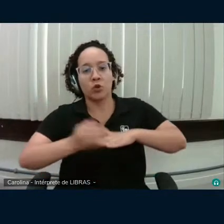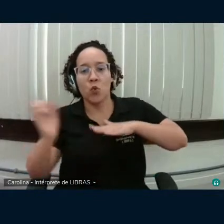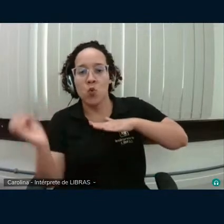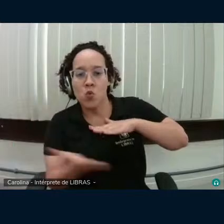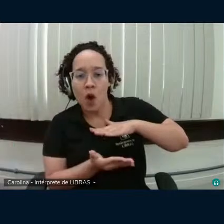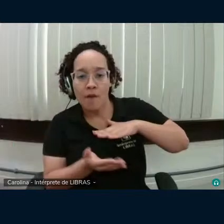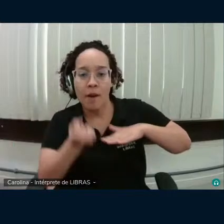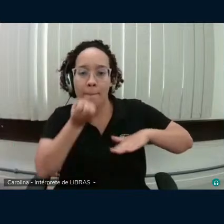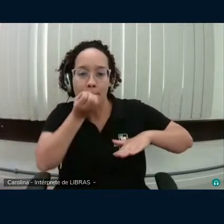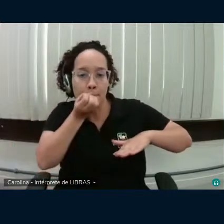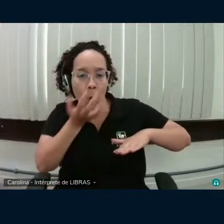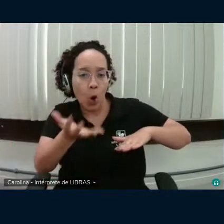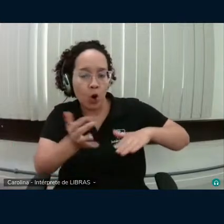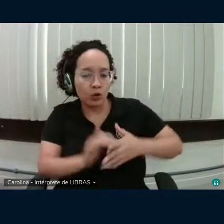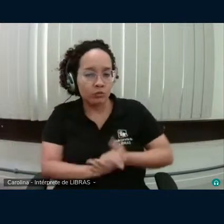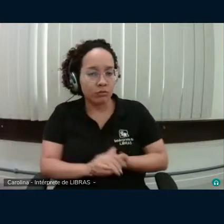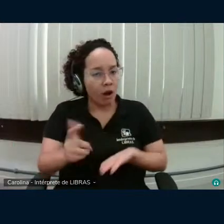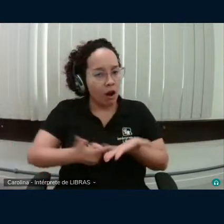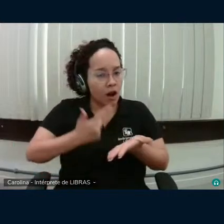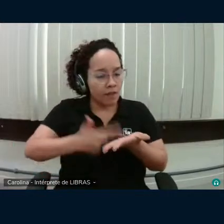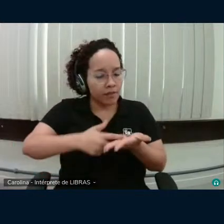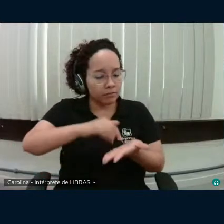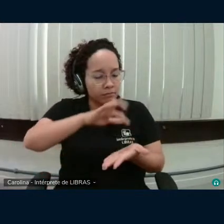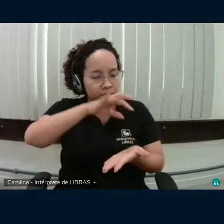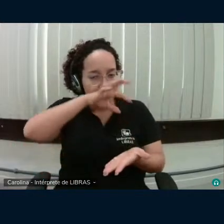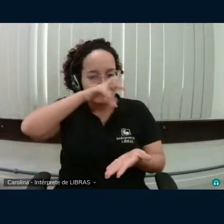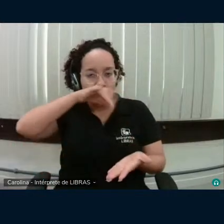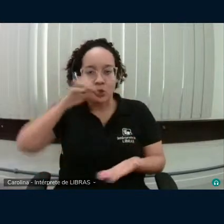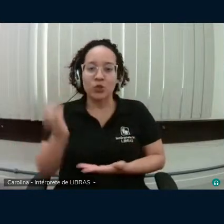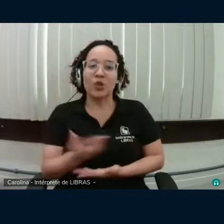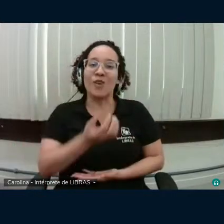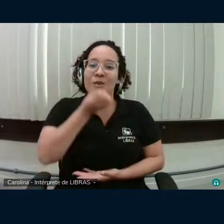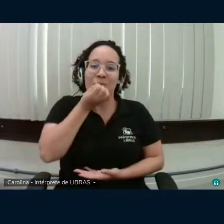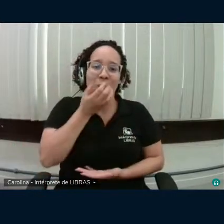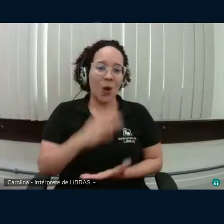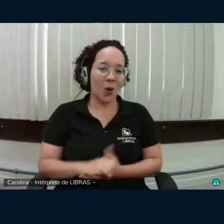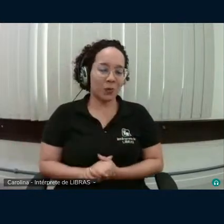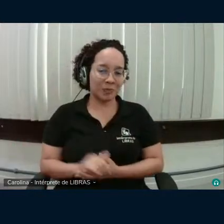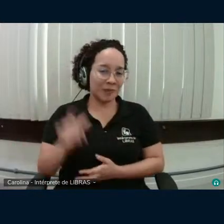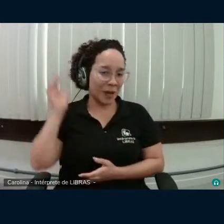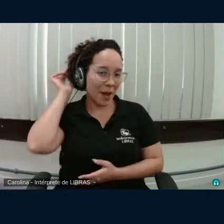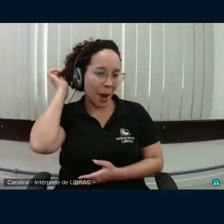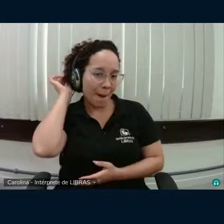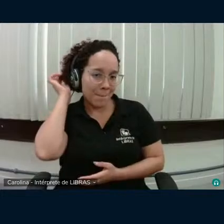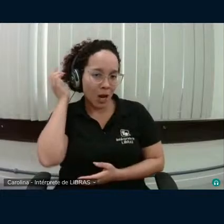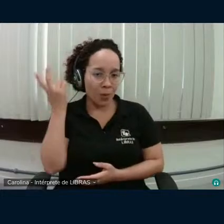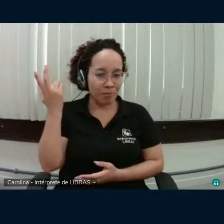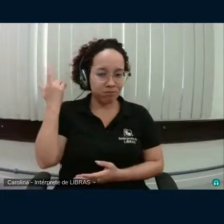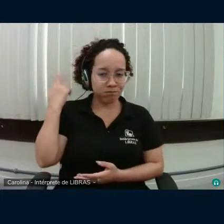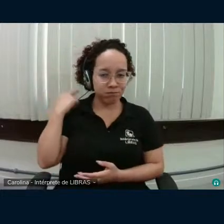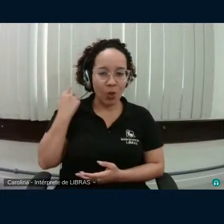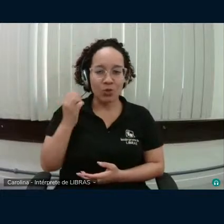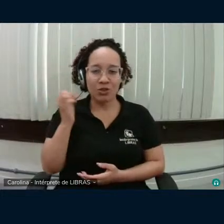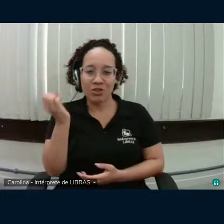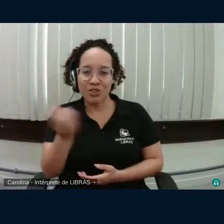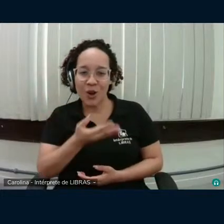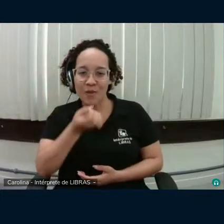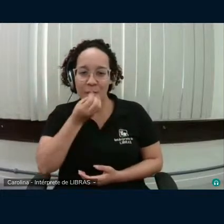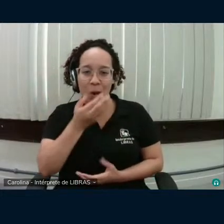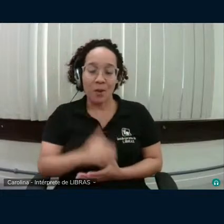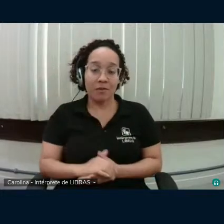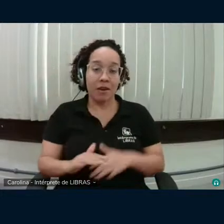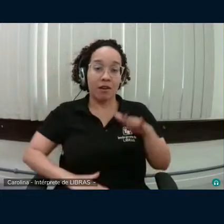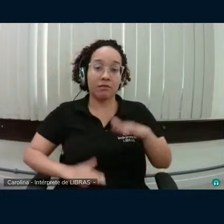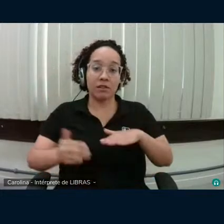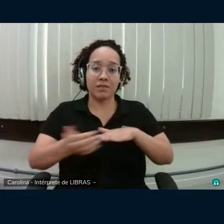é cheiro de livro novo é delicioso, cabelo novo é maravilhoso, mas nem tudo que é novo é bom, tá? Tem sapato que aperta,